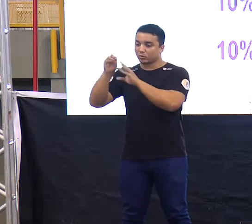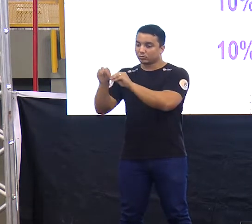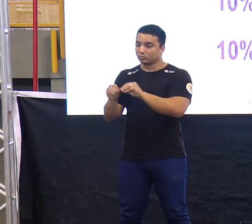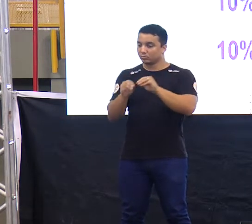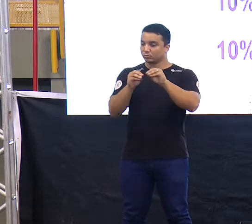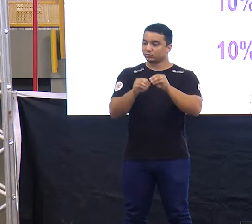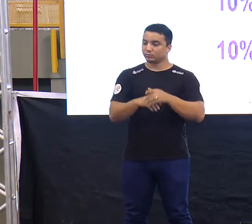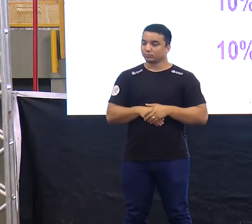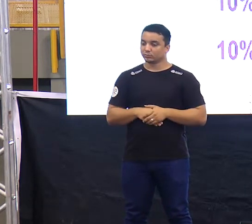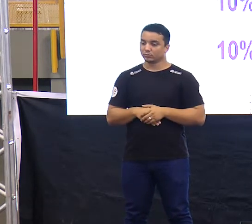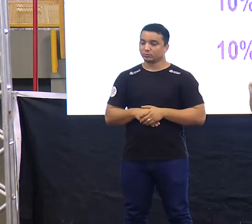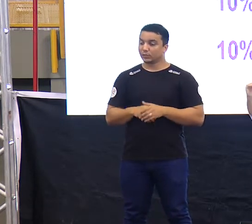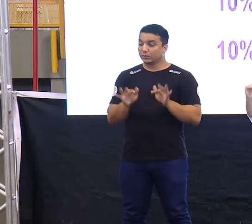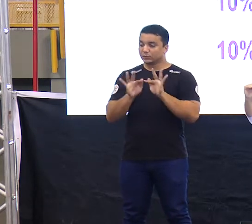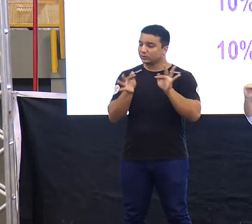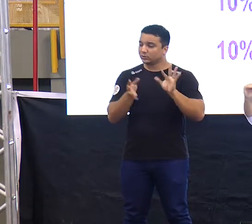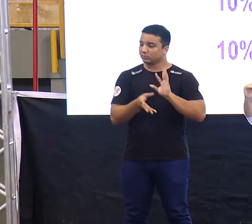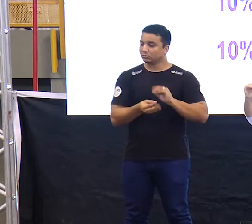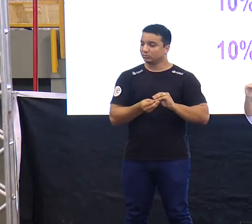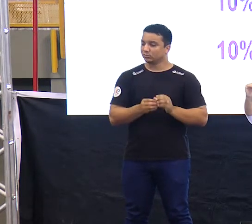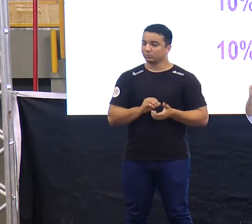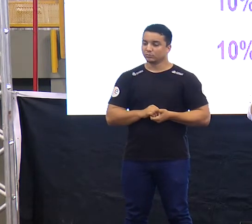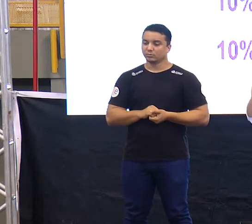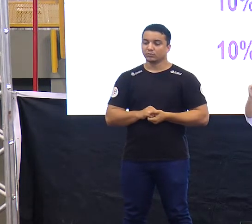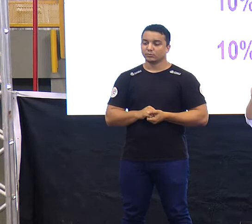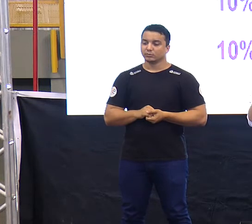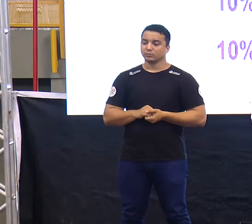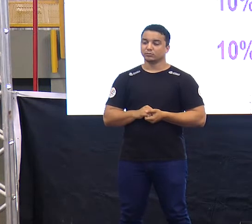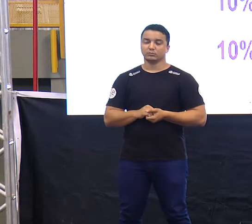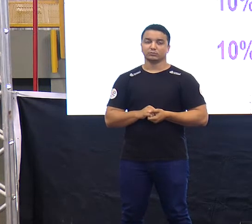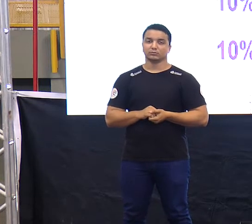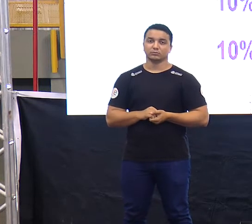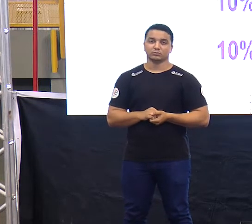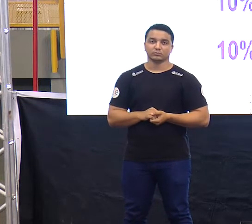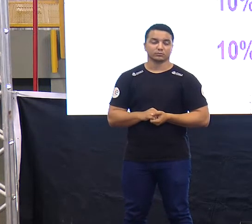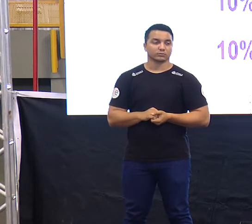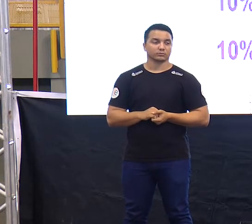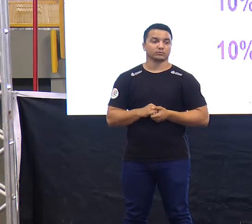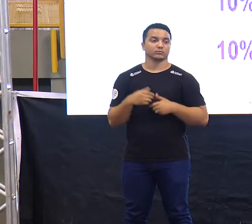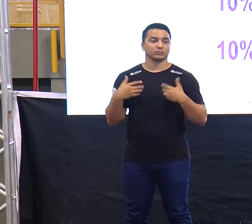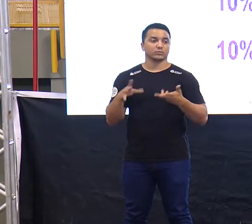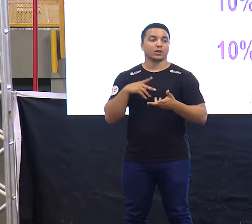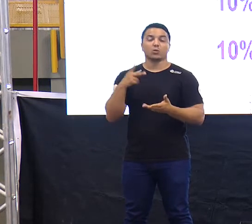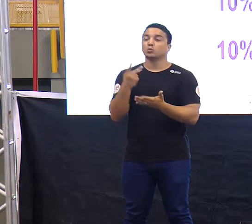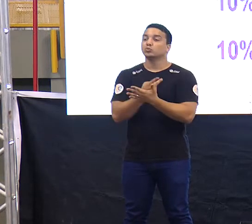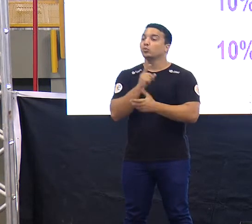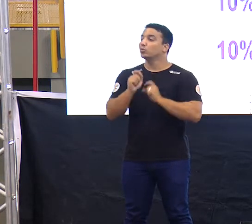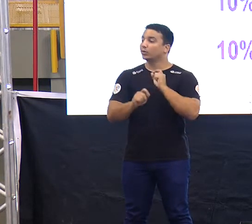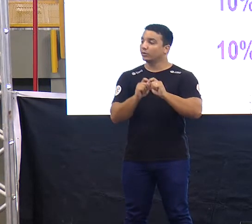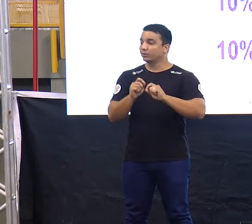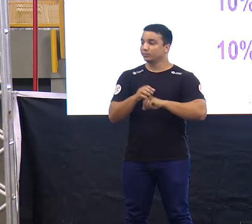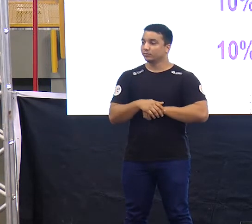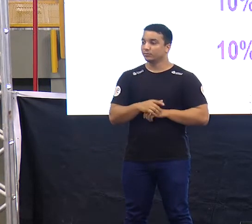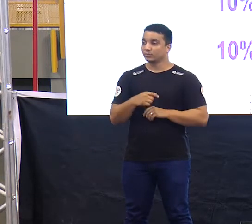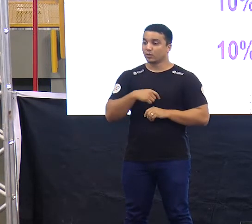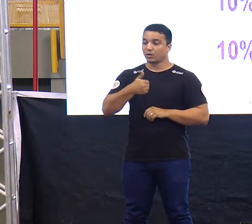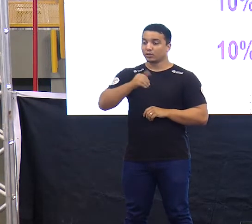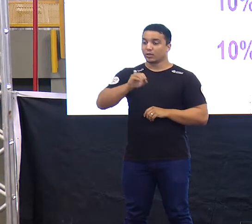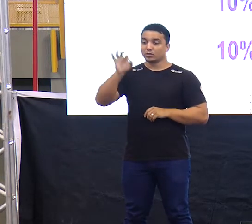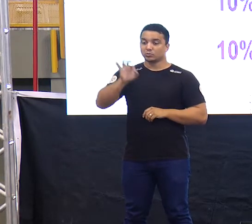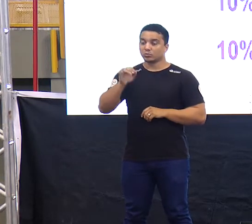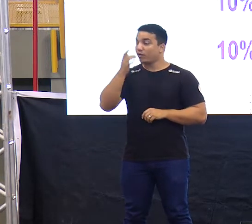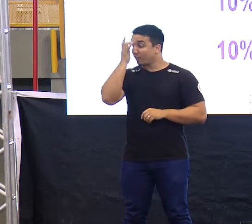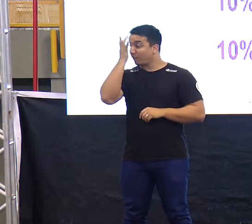uma casa. É simples. É simples. Então o que vai acontecer? Gente, 10%